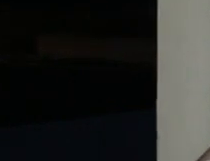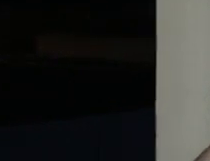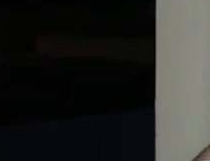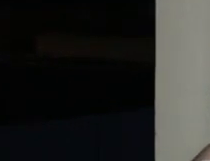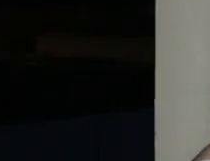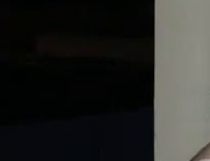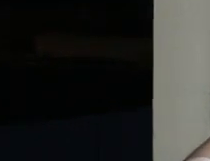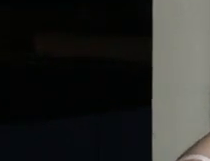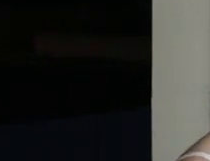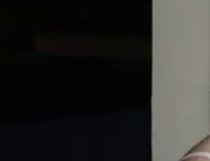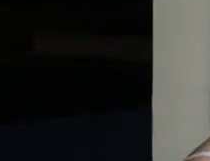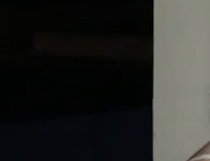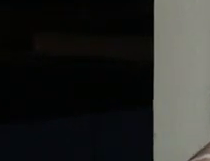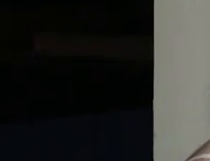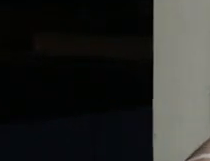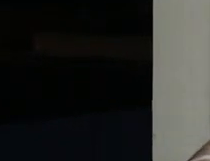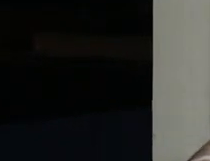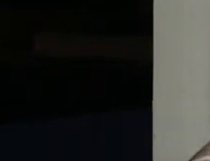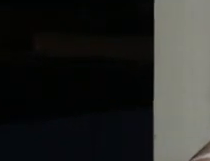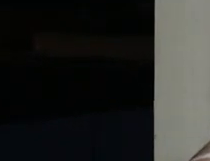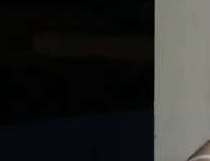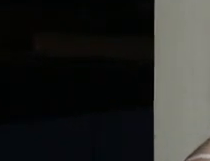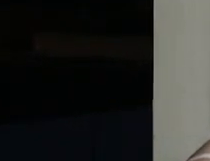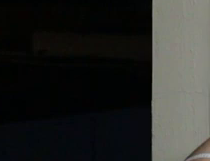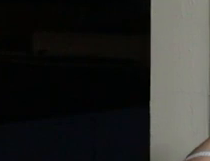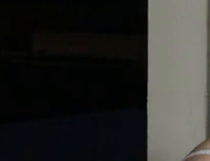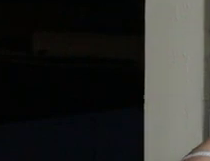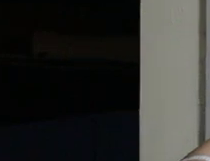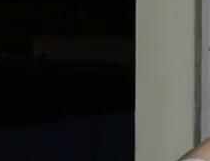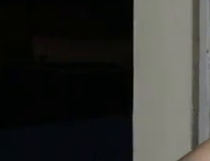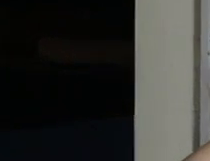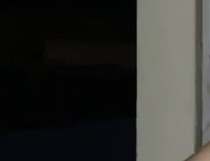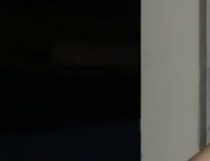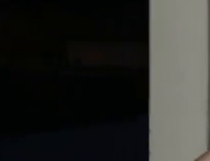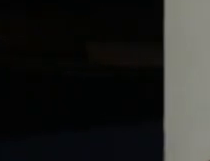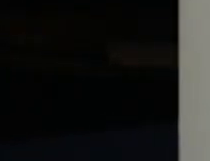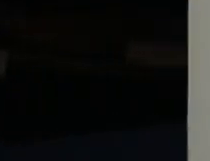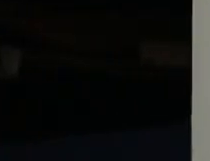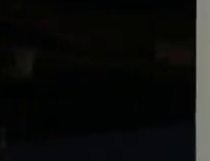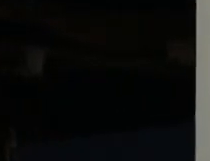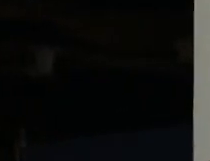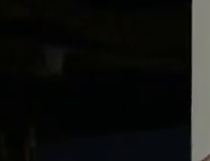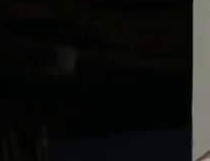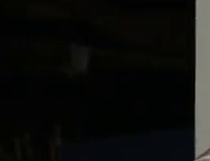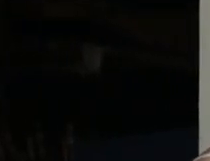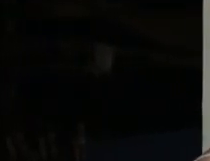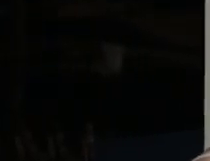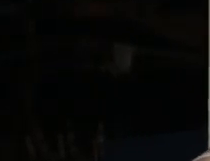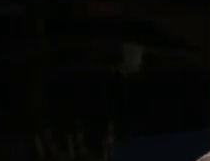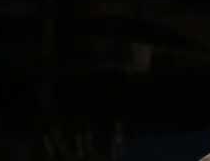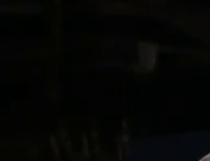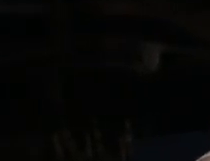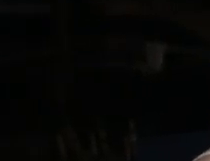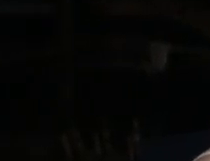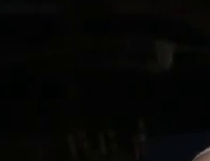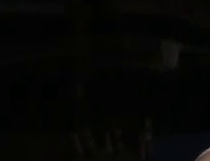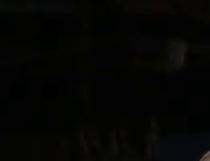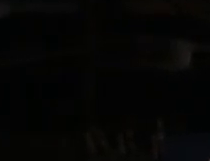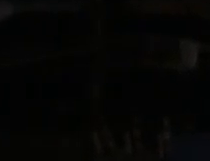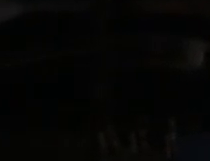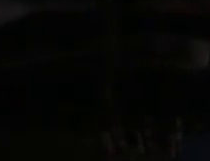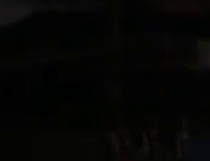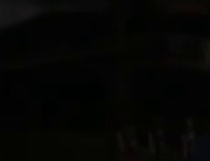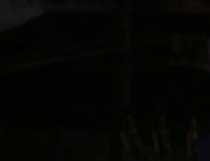vantagem nenhuma nisso. E assim vai afundando. Mas eu me ponho à disposição, se for realmente ter o grupo. Eu tenho